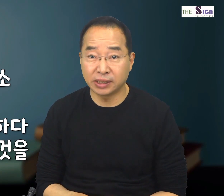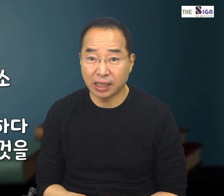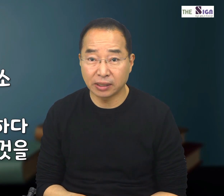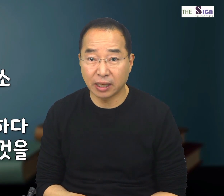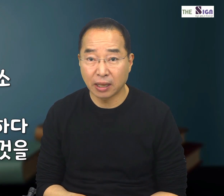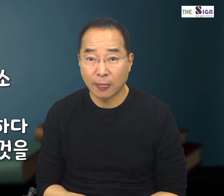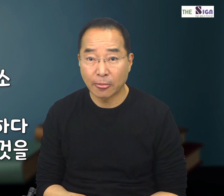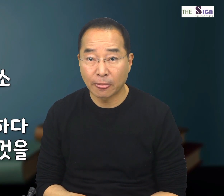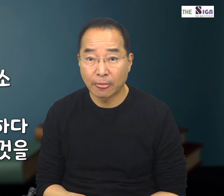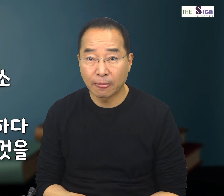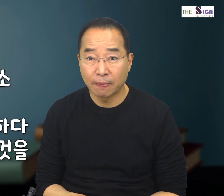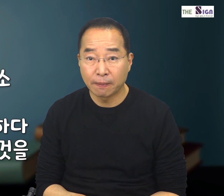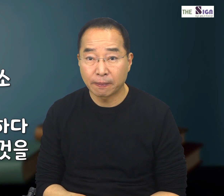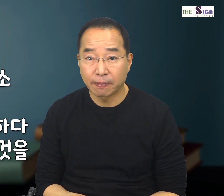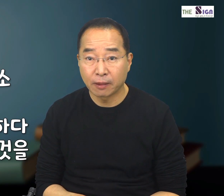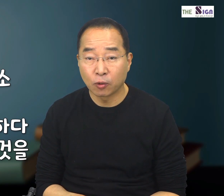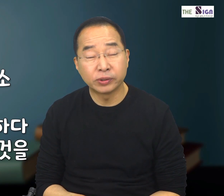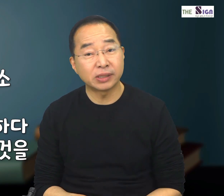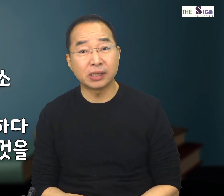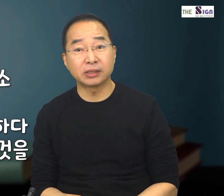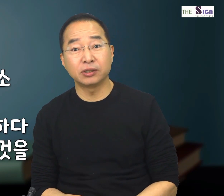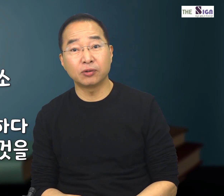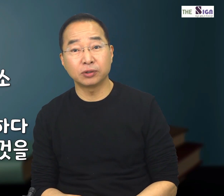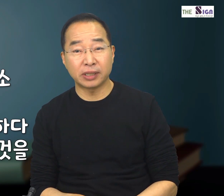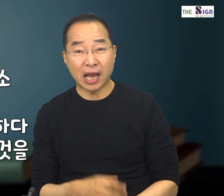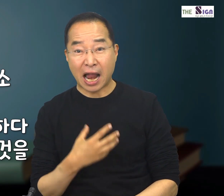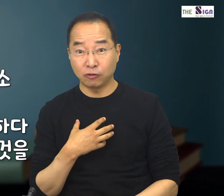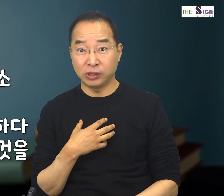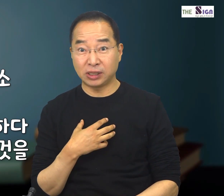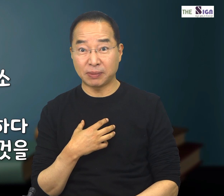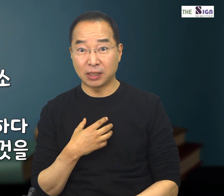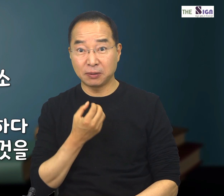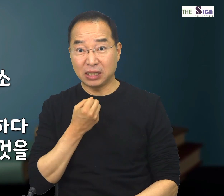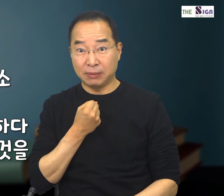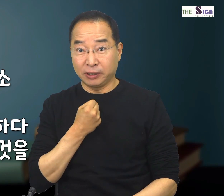고자질한데, 고자질 같은 경우는 내가 알고는 있지만은 입을